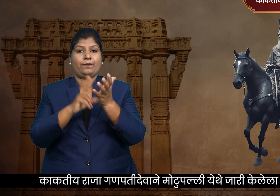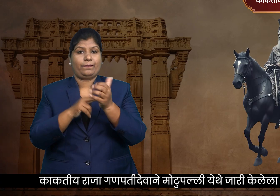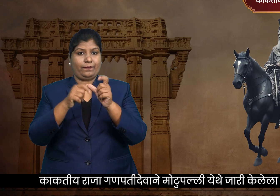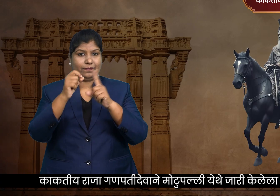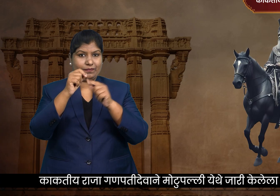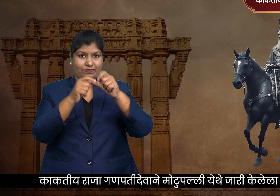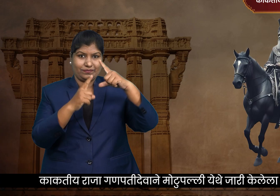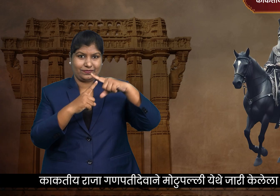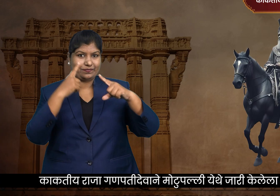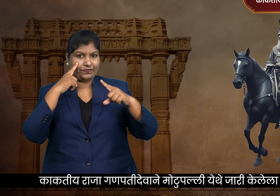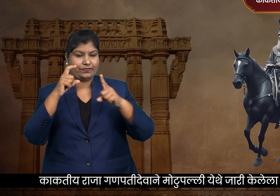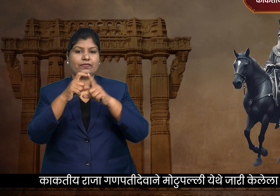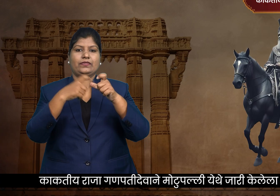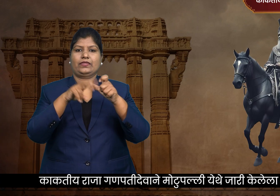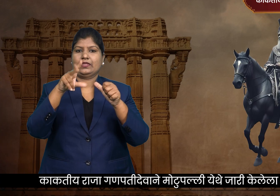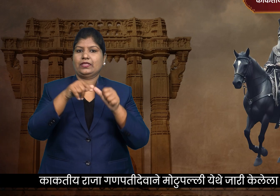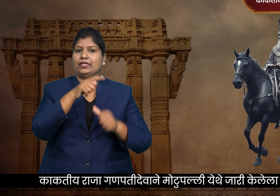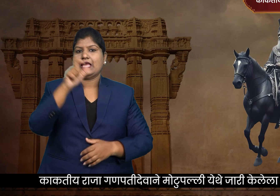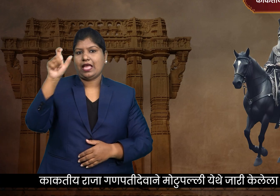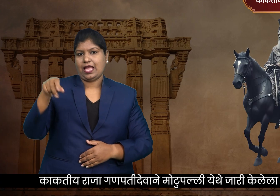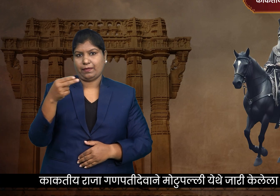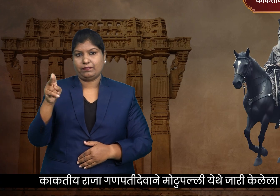आहे.